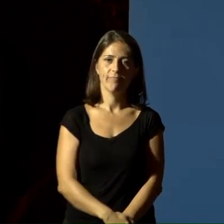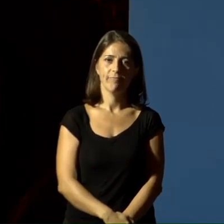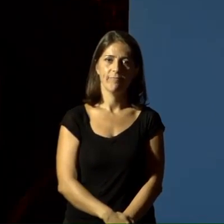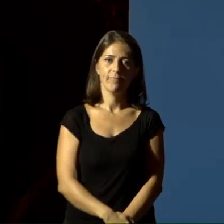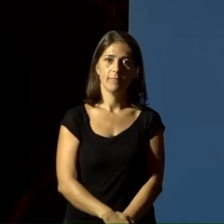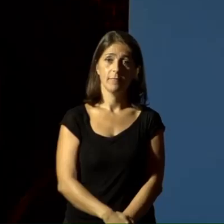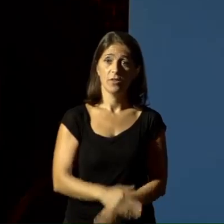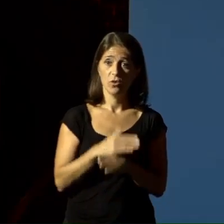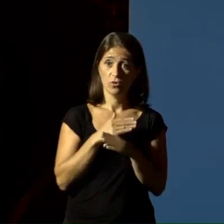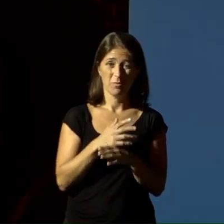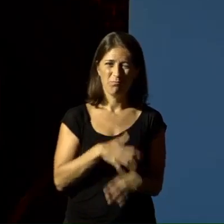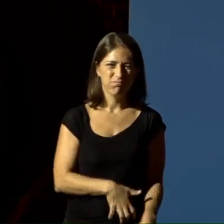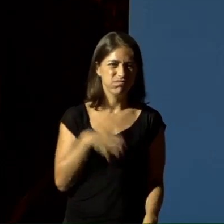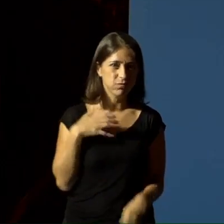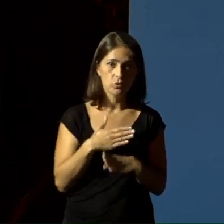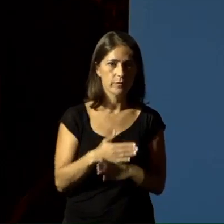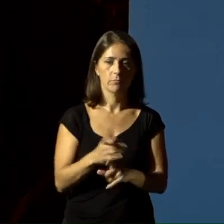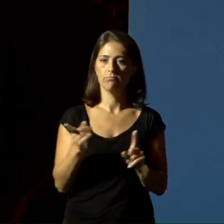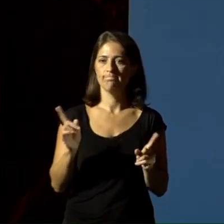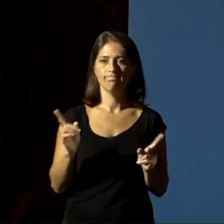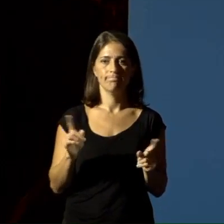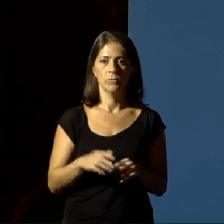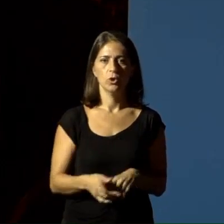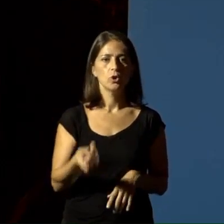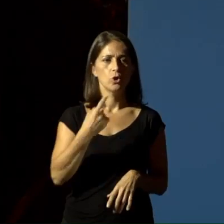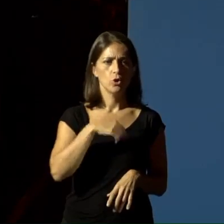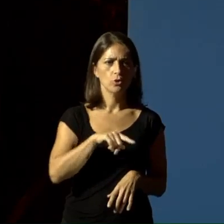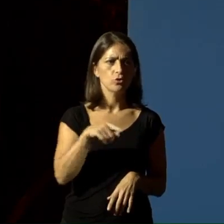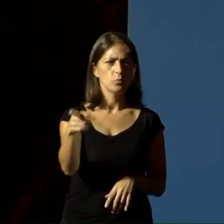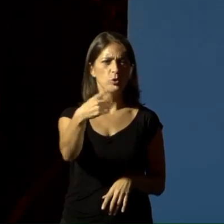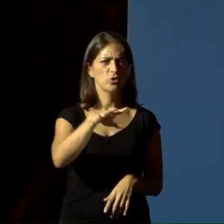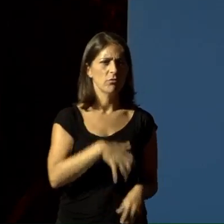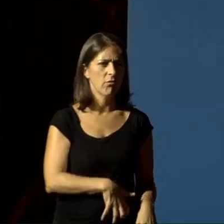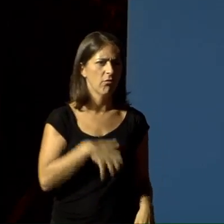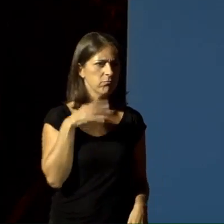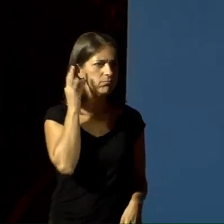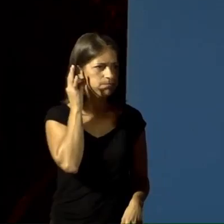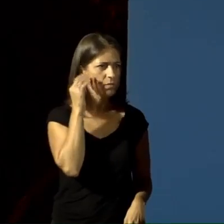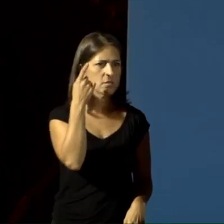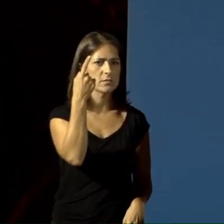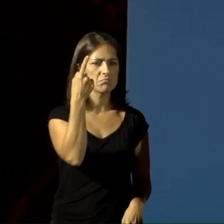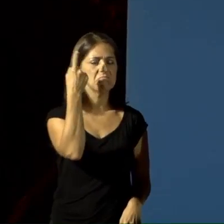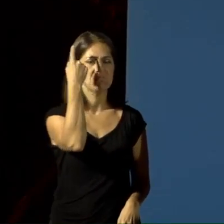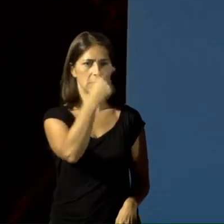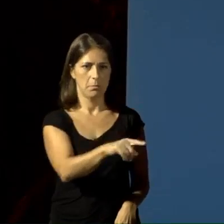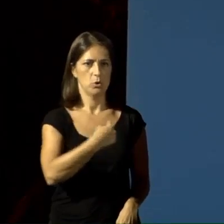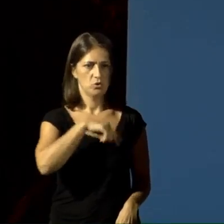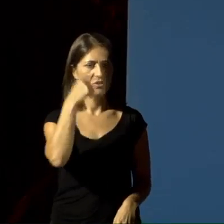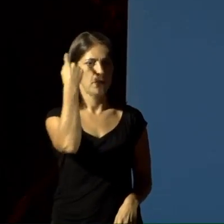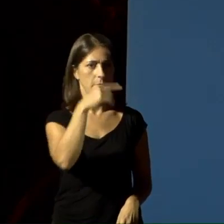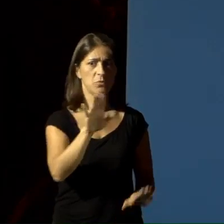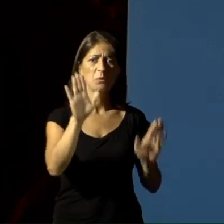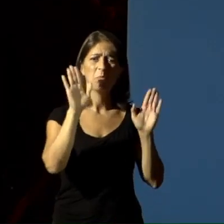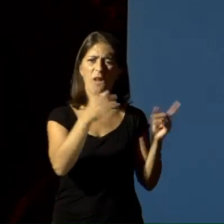Non abonda con indignarse. Sabemos que estades indignadas, sabemos que estades indignados.